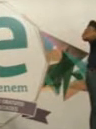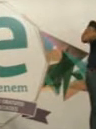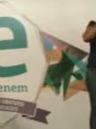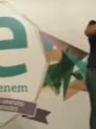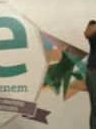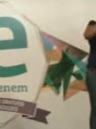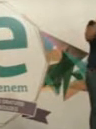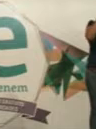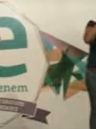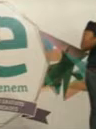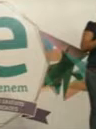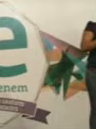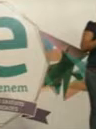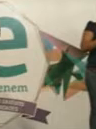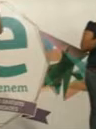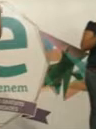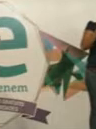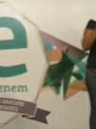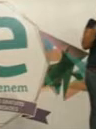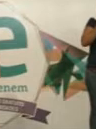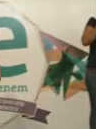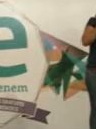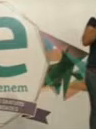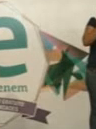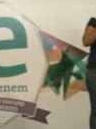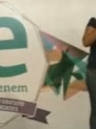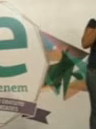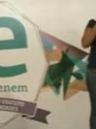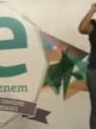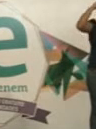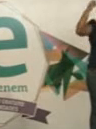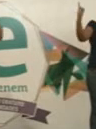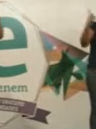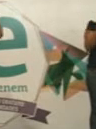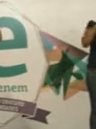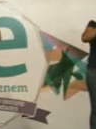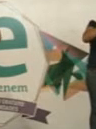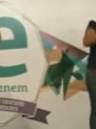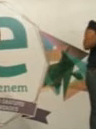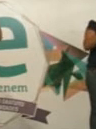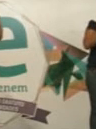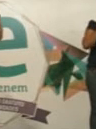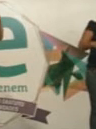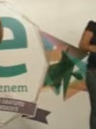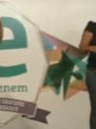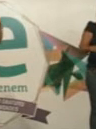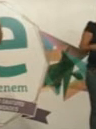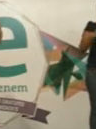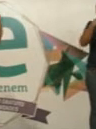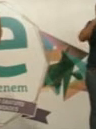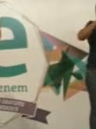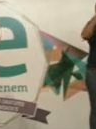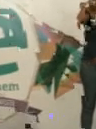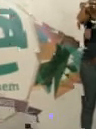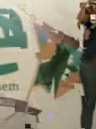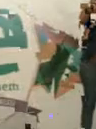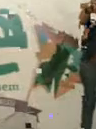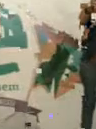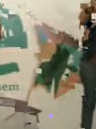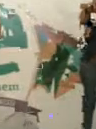e há um forte preconceito contra negros, os macaquitos, né? E o governo do Brasil não mandou negros na